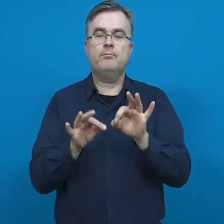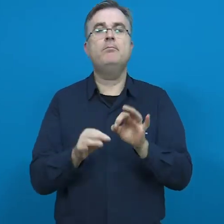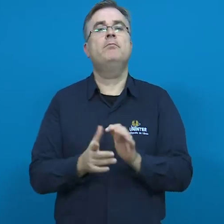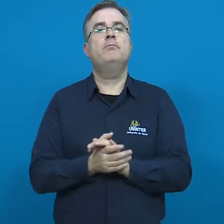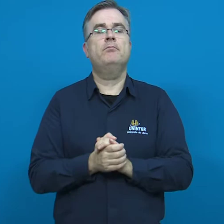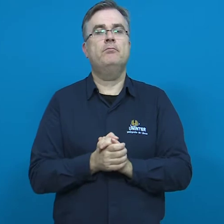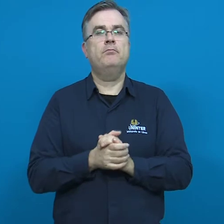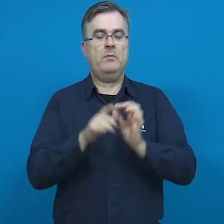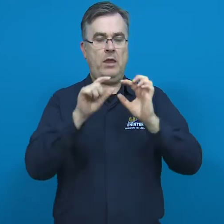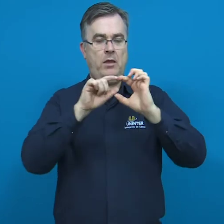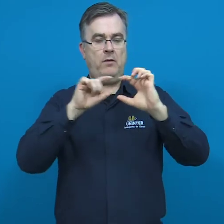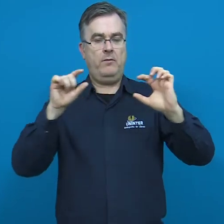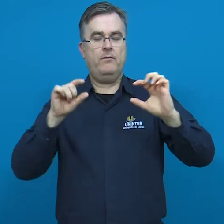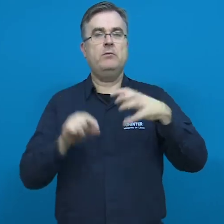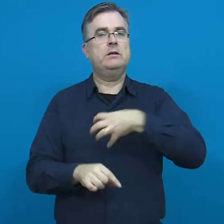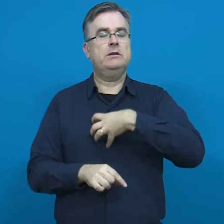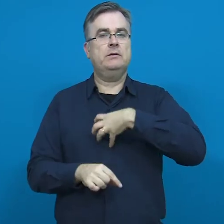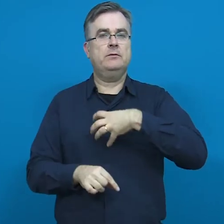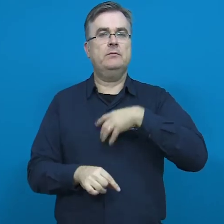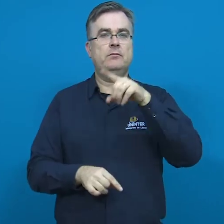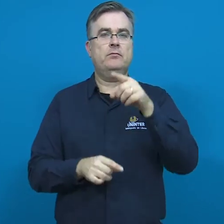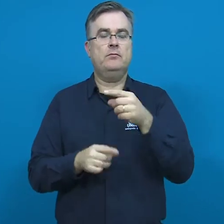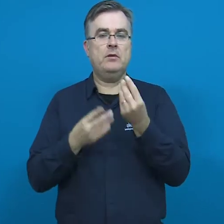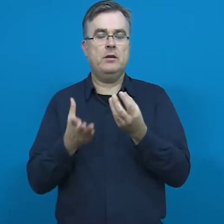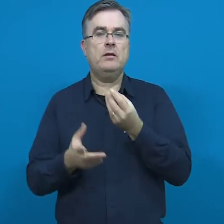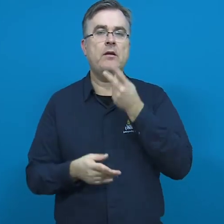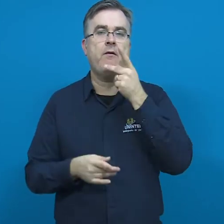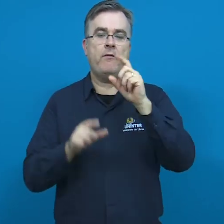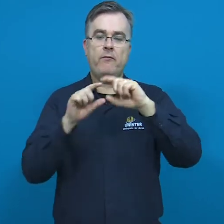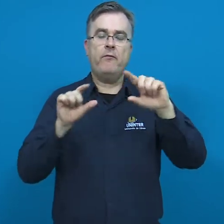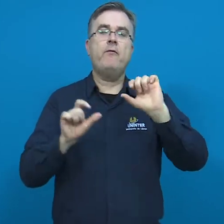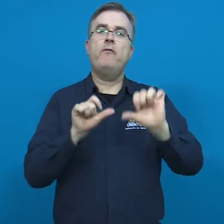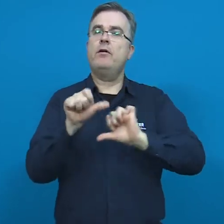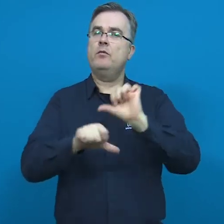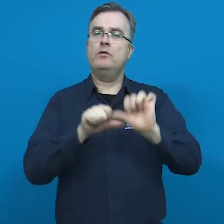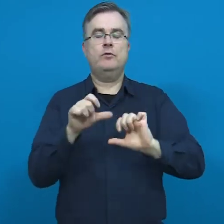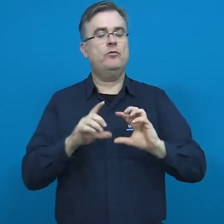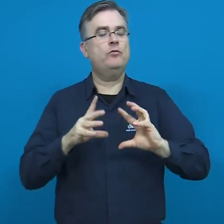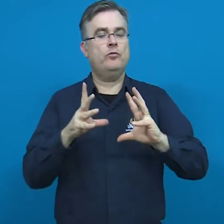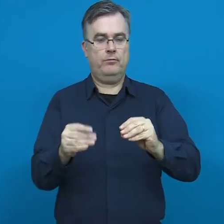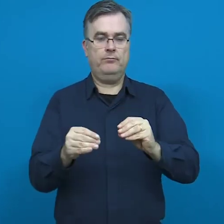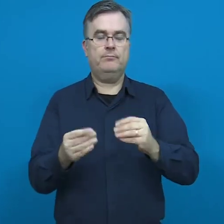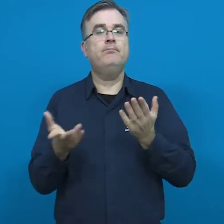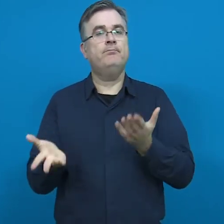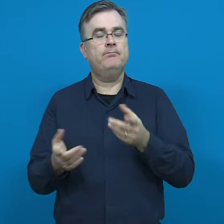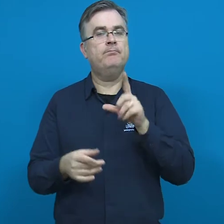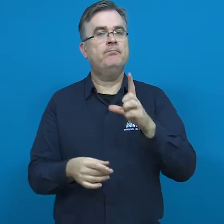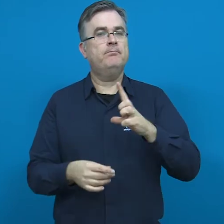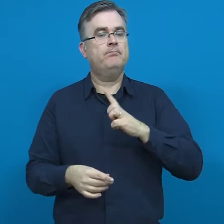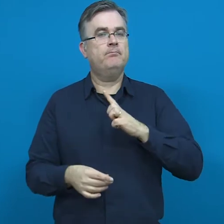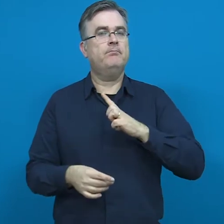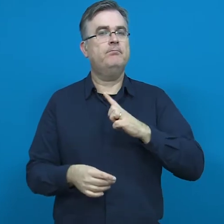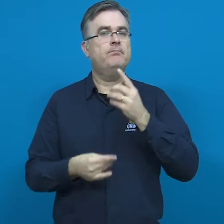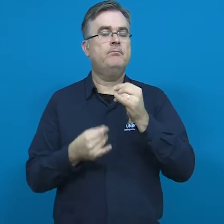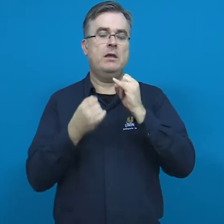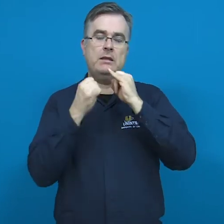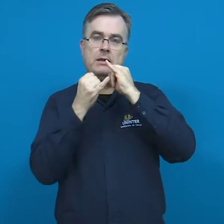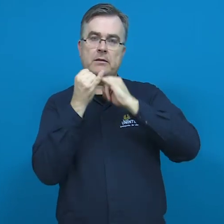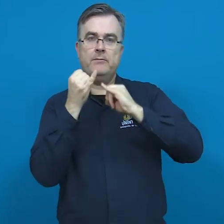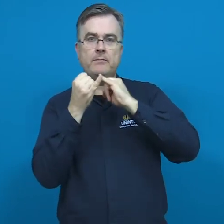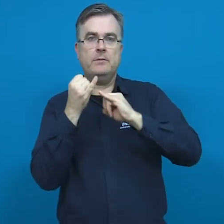lugar correto, né, o sentido que você queria dar para uma frase vai mudar completamente. Então está aí